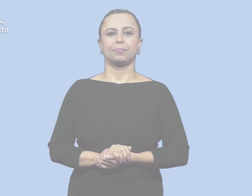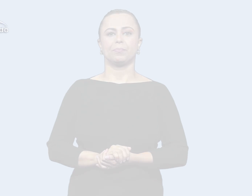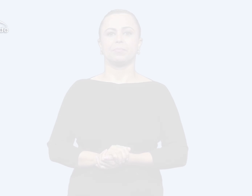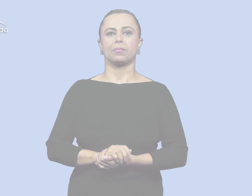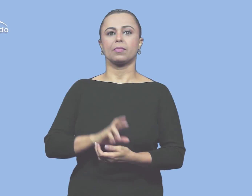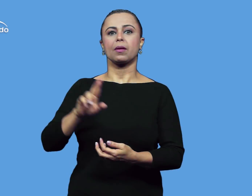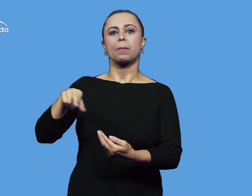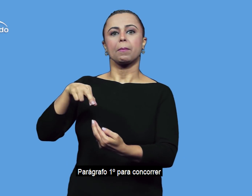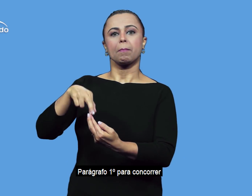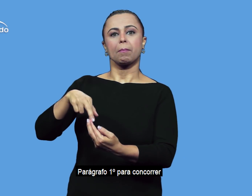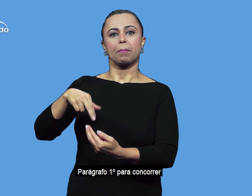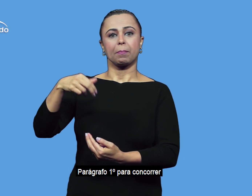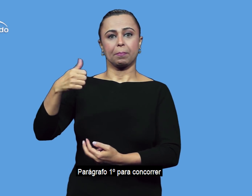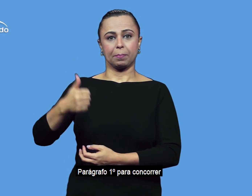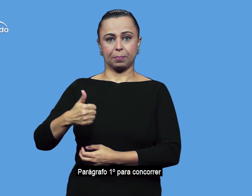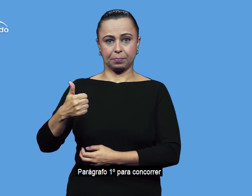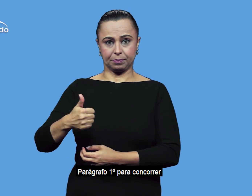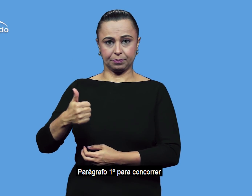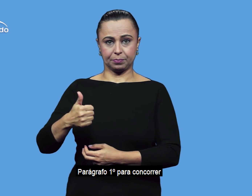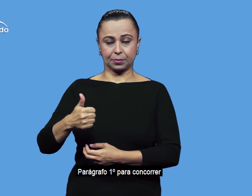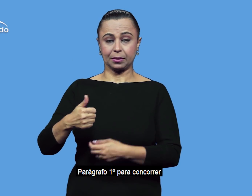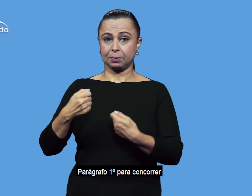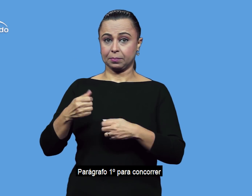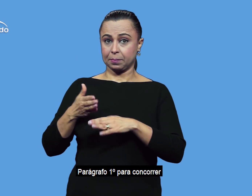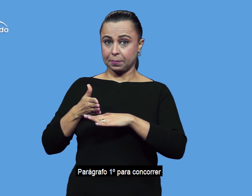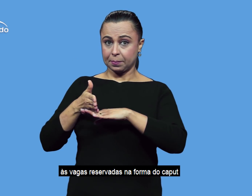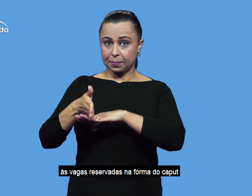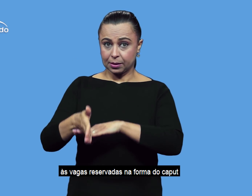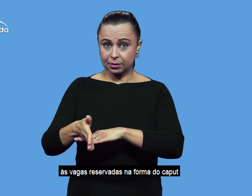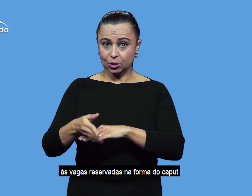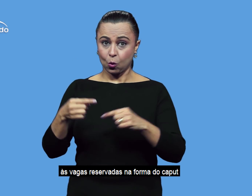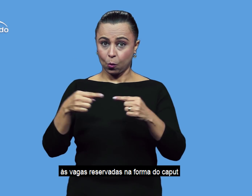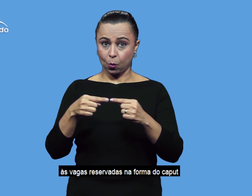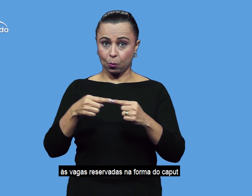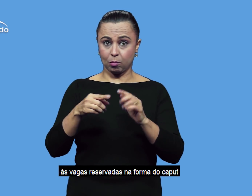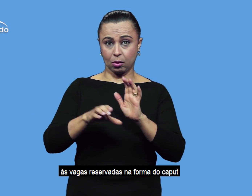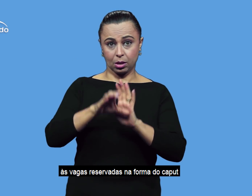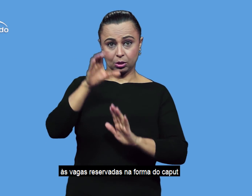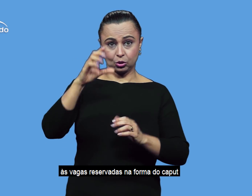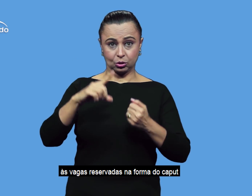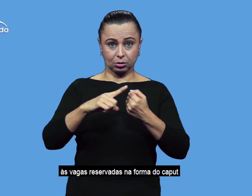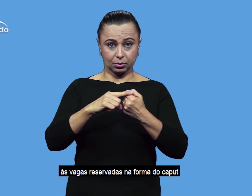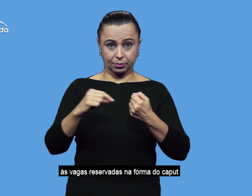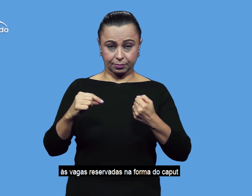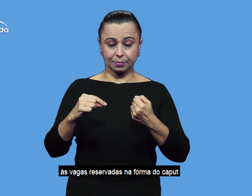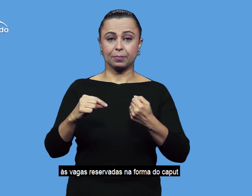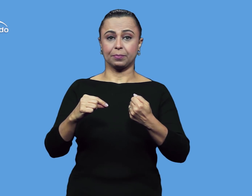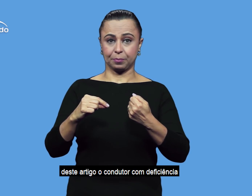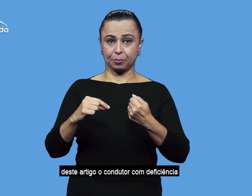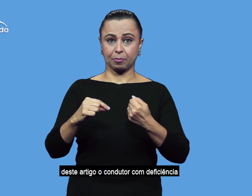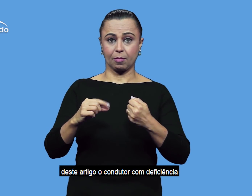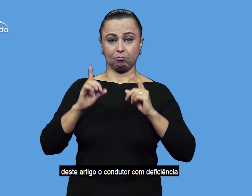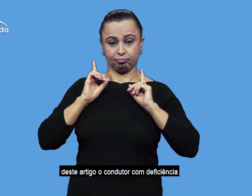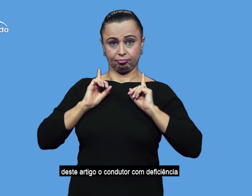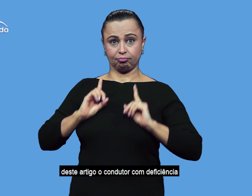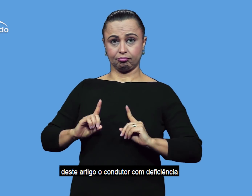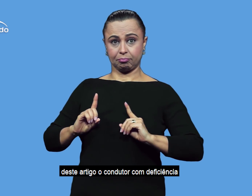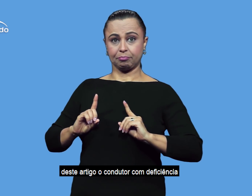parágrafo 1º para concorrer às vagas reservadas na forma do caput deste artigo o condutor com